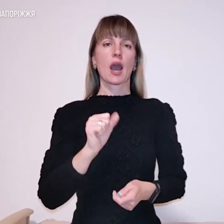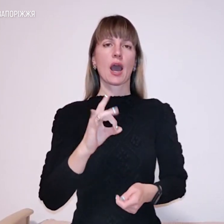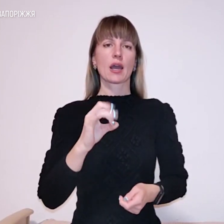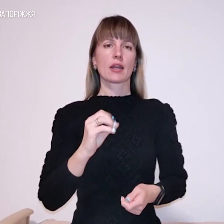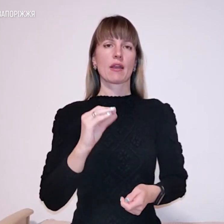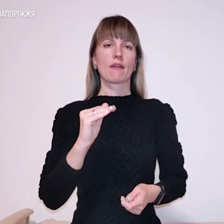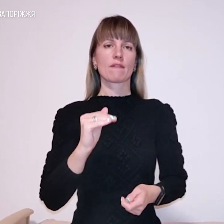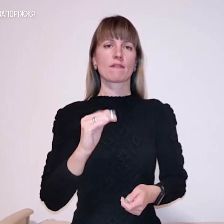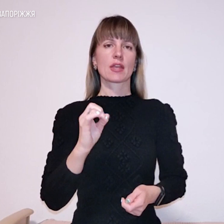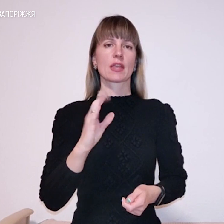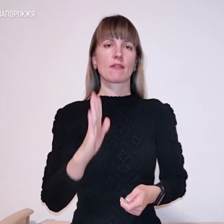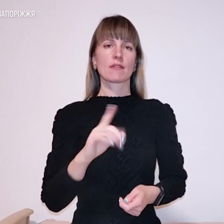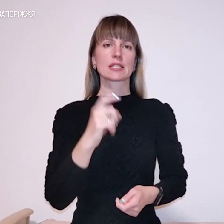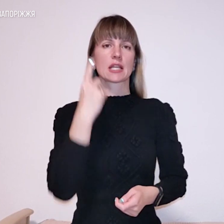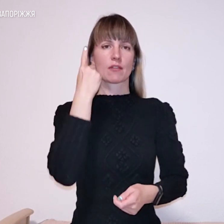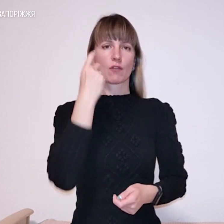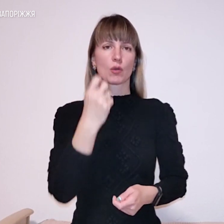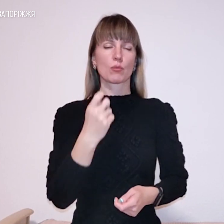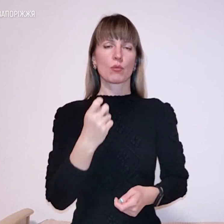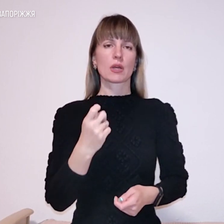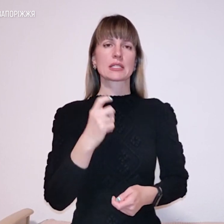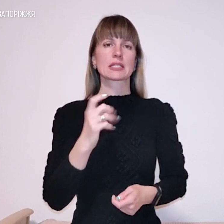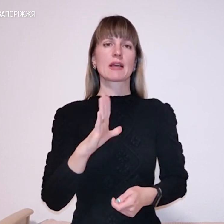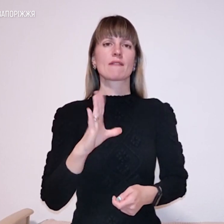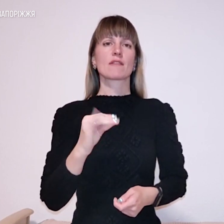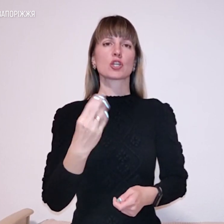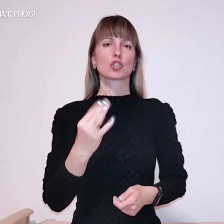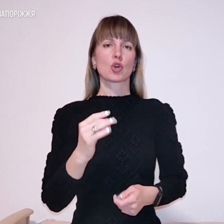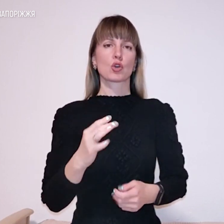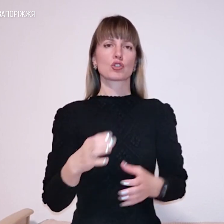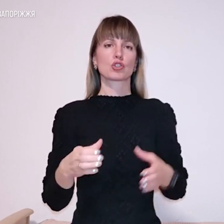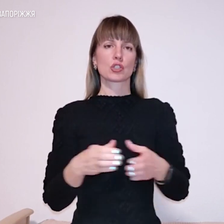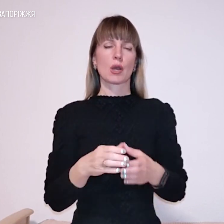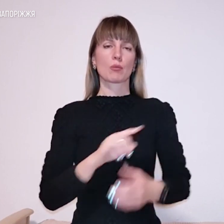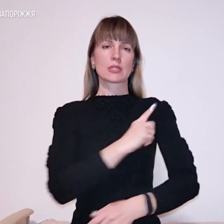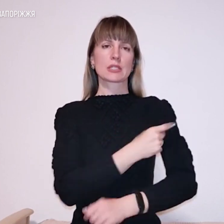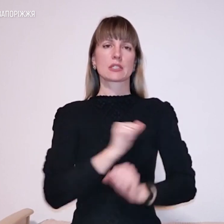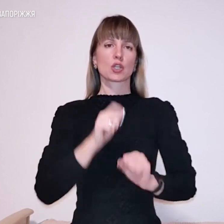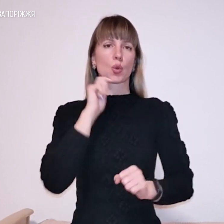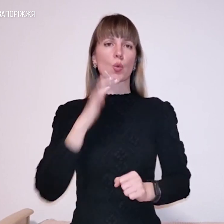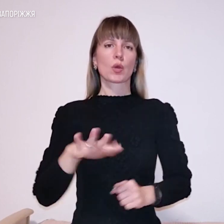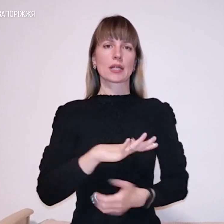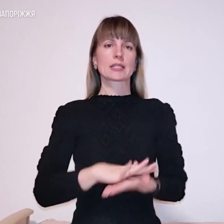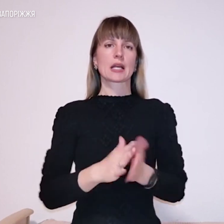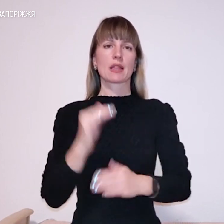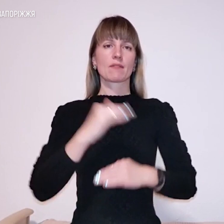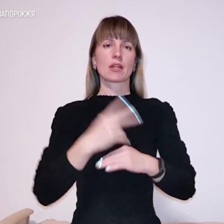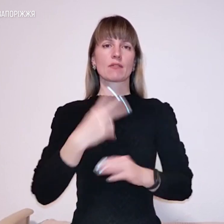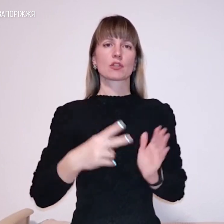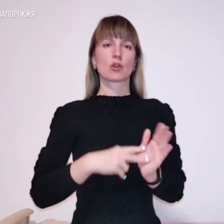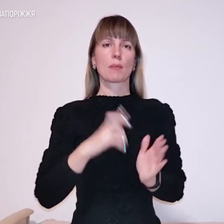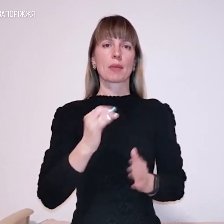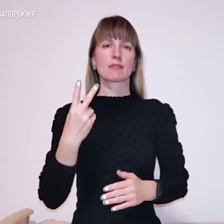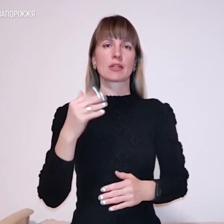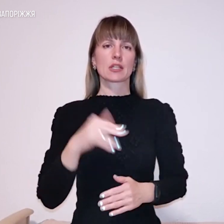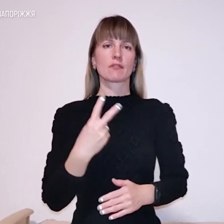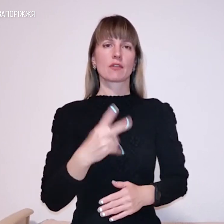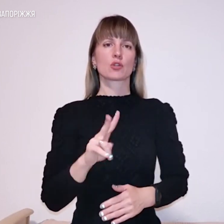Арєф'єв. За інформацією з Вищого штабу Сил оборони України, станом на вечір 27 березня 2022 року